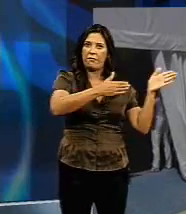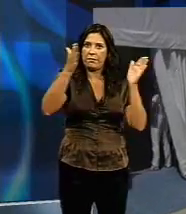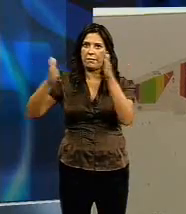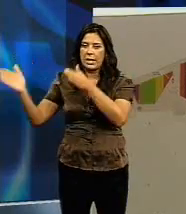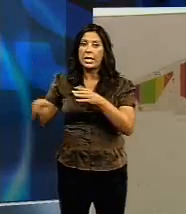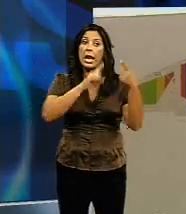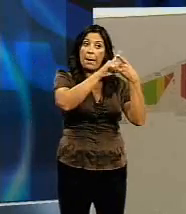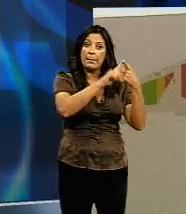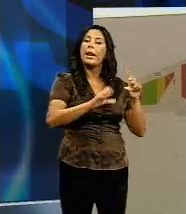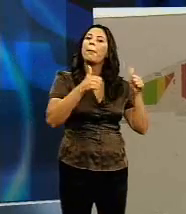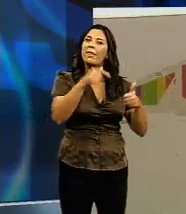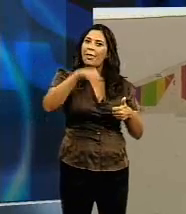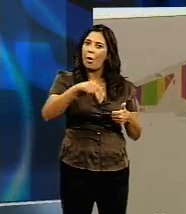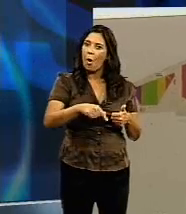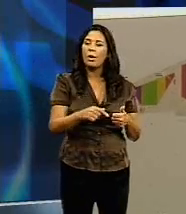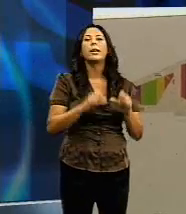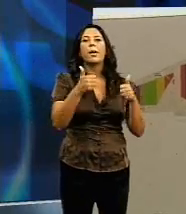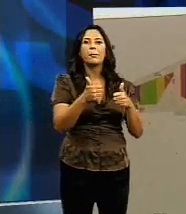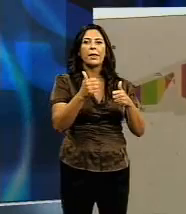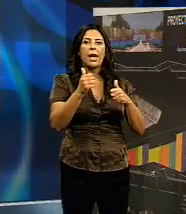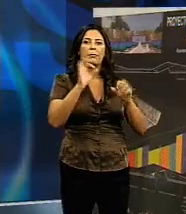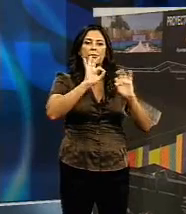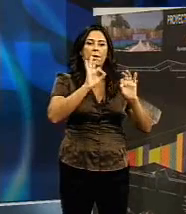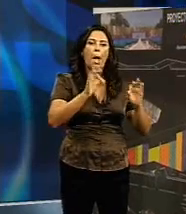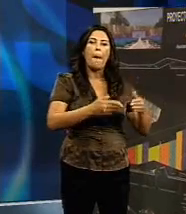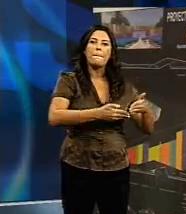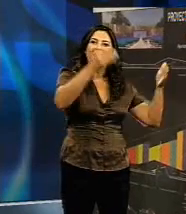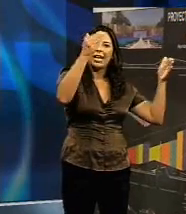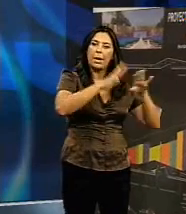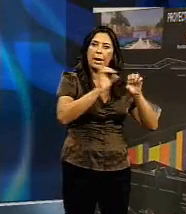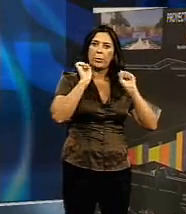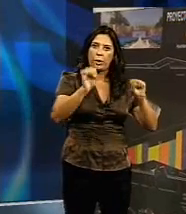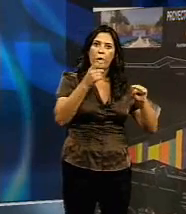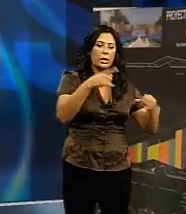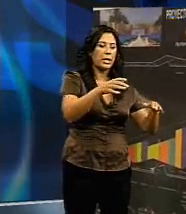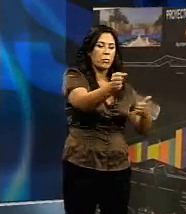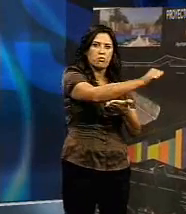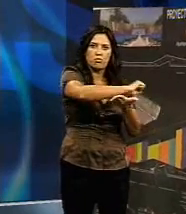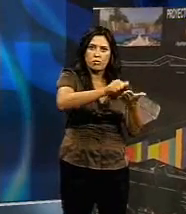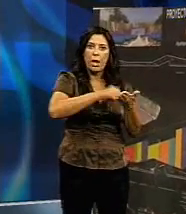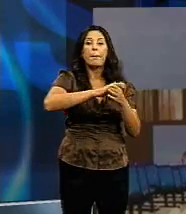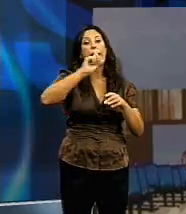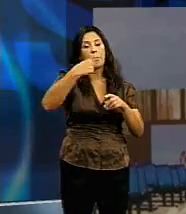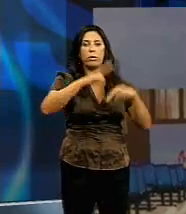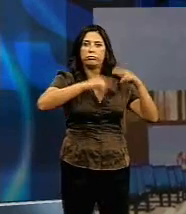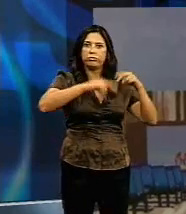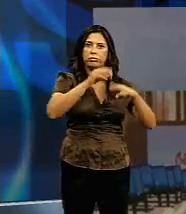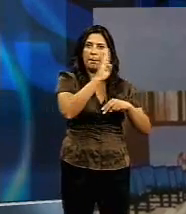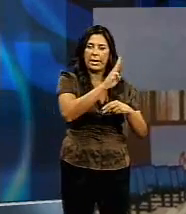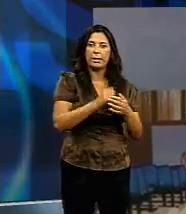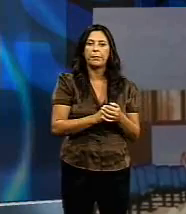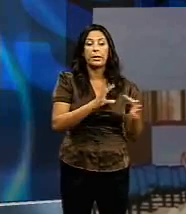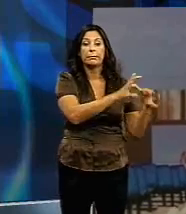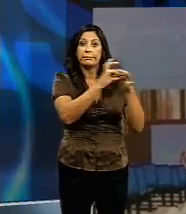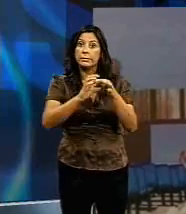primera, que ha comenzado hoy, consistirá en la construcción de las pantallas de protección y vaciado del solar para construir después el parking. Se solapará con una